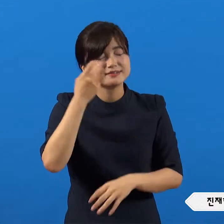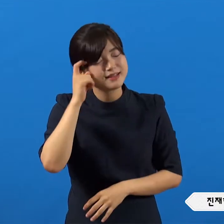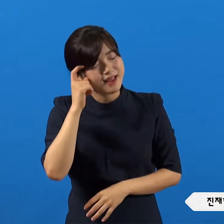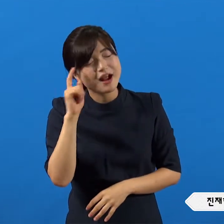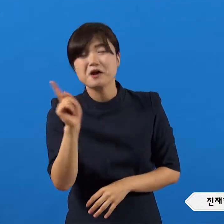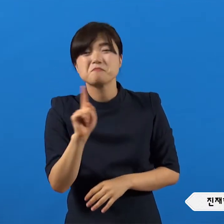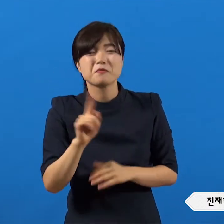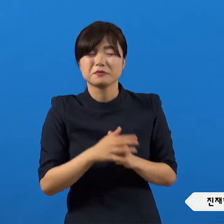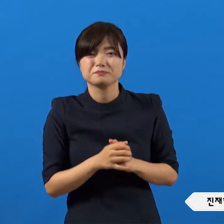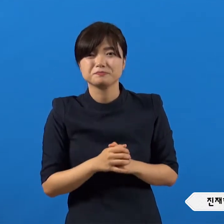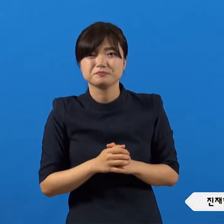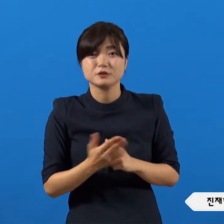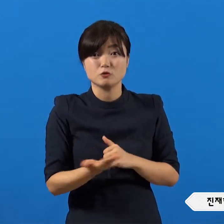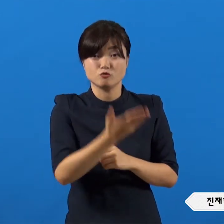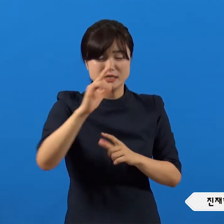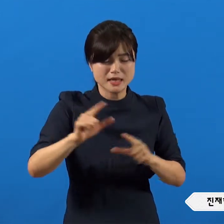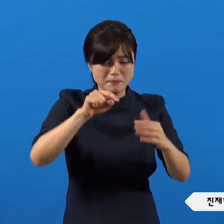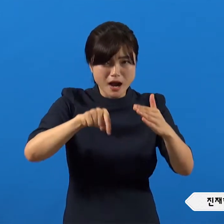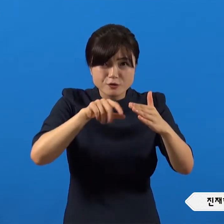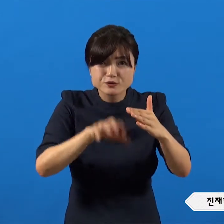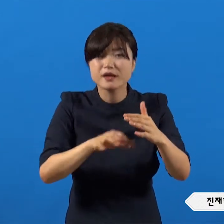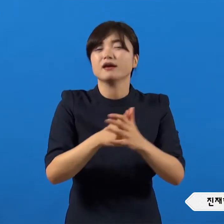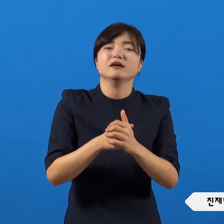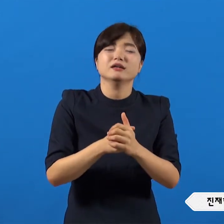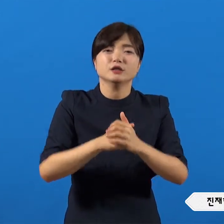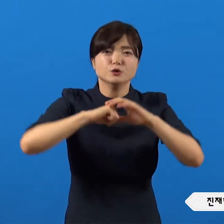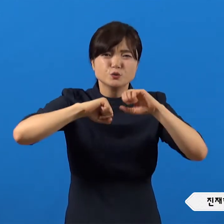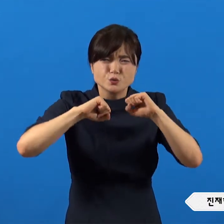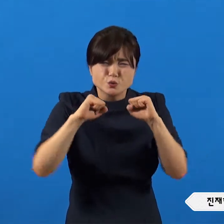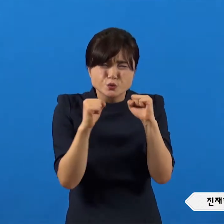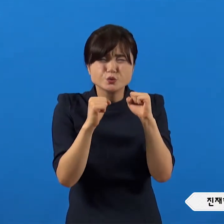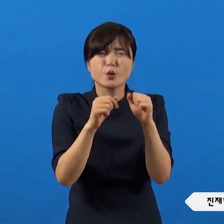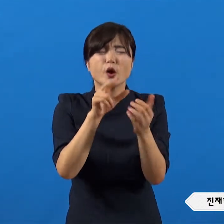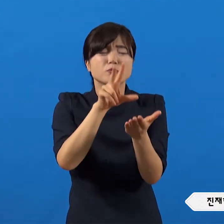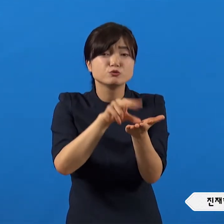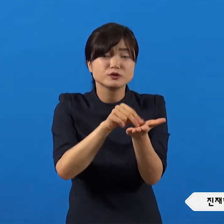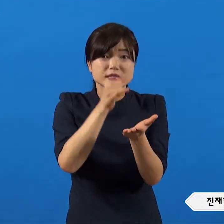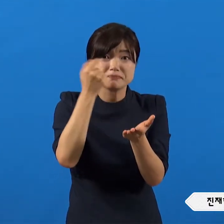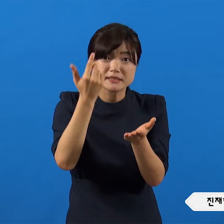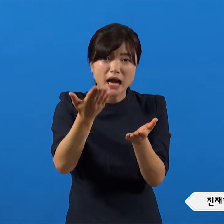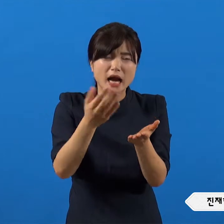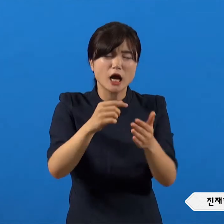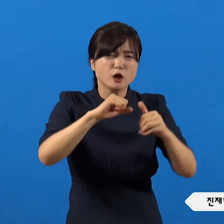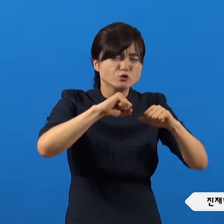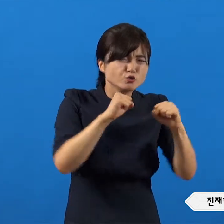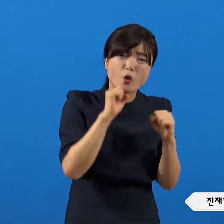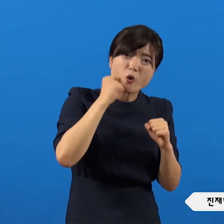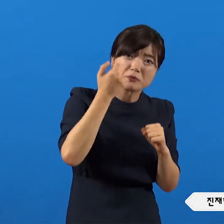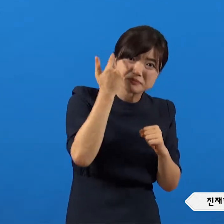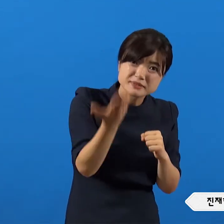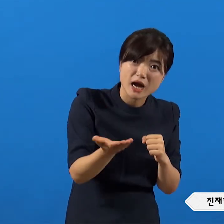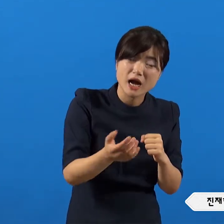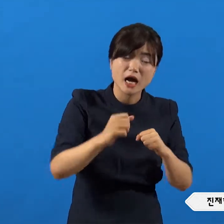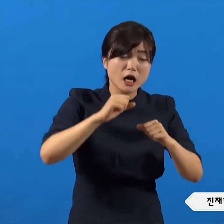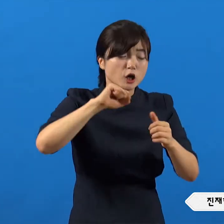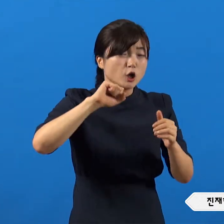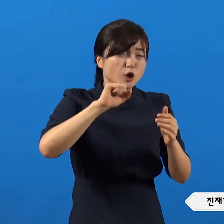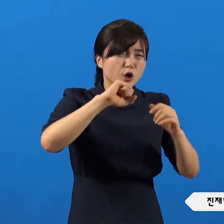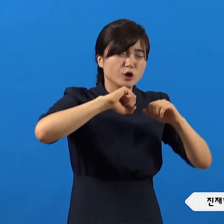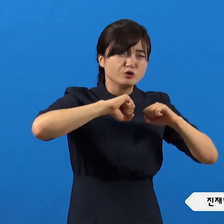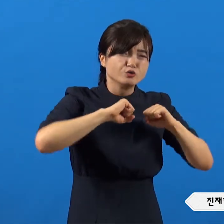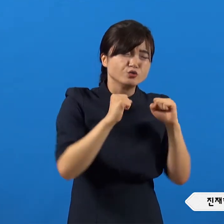생각을 해봅니다. 우리의 삶 가운데 순종의 문제가 있습니까? 순종의